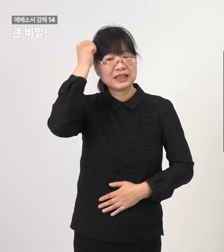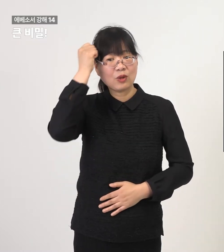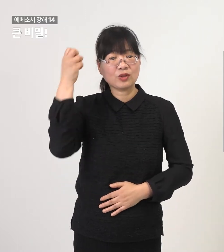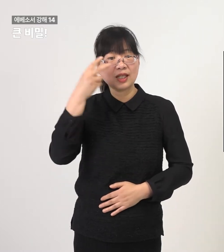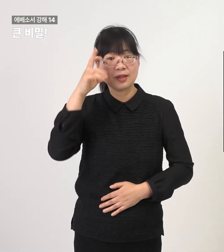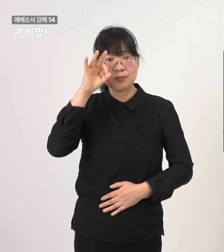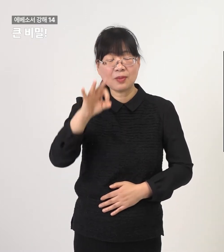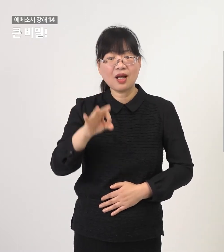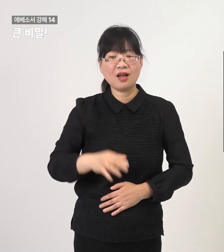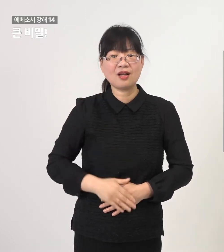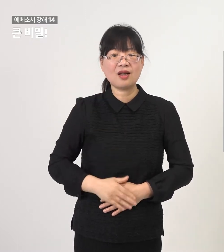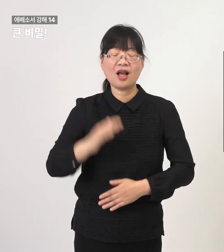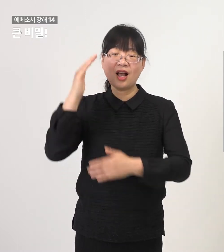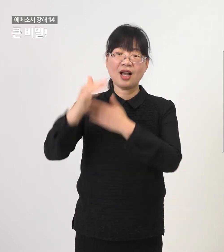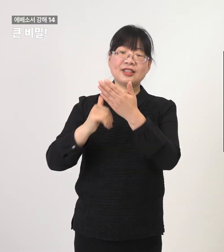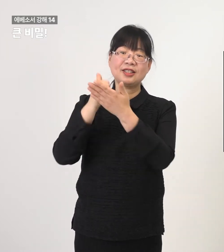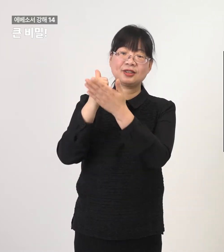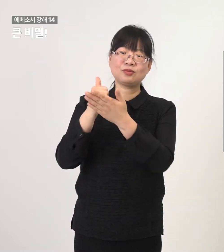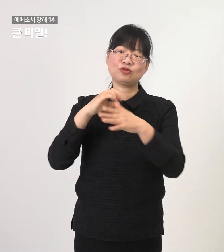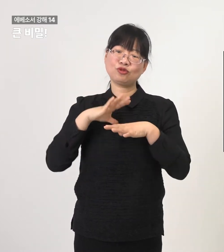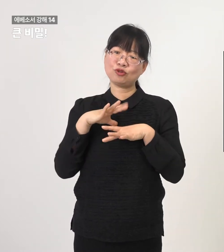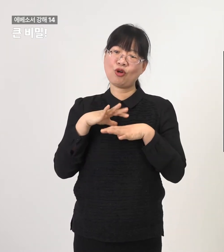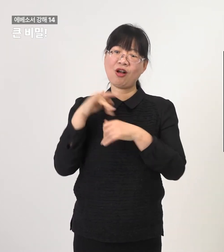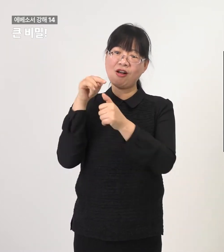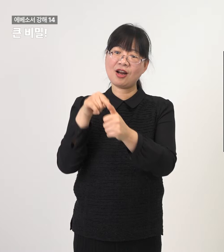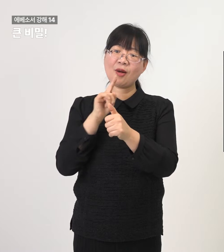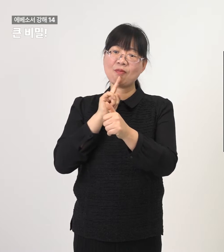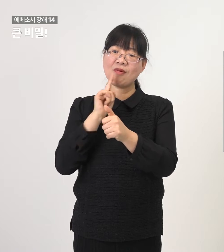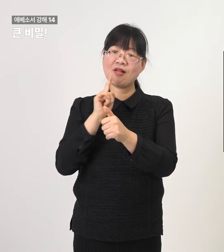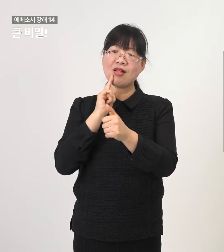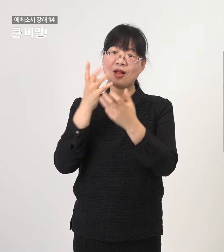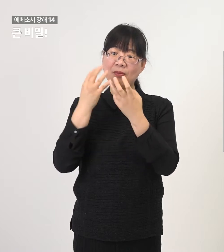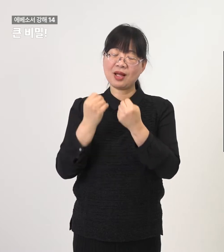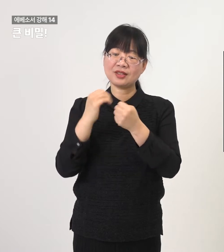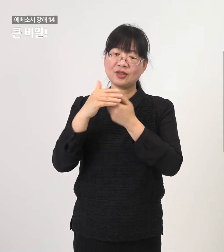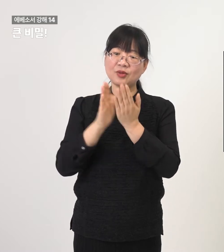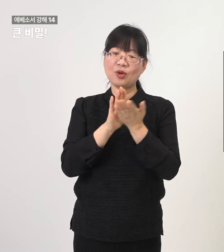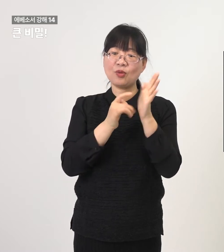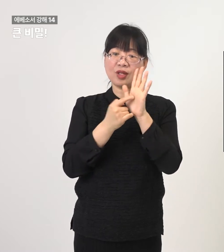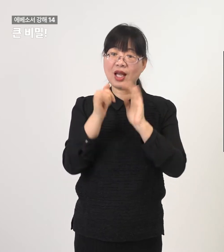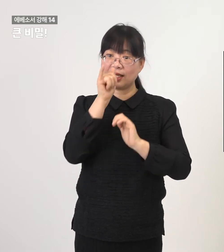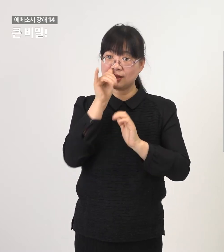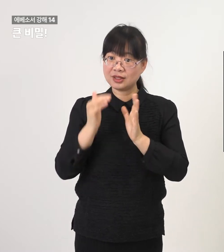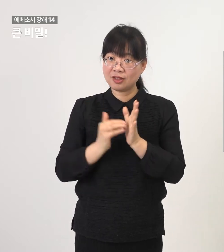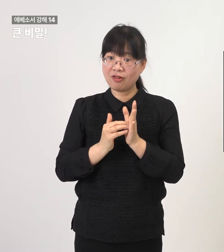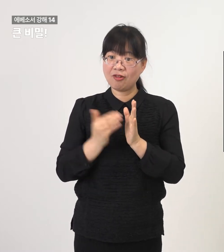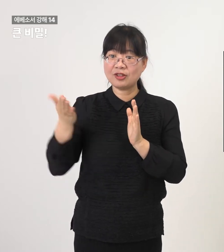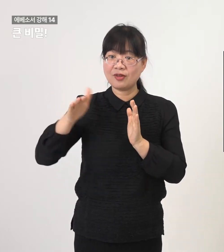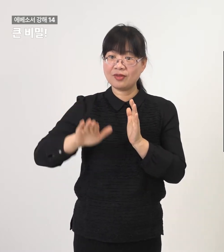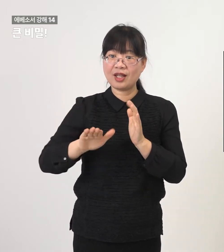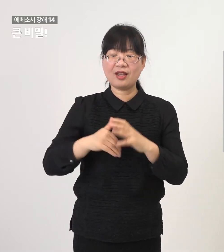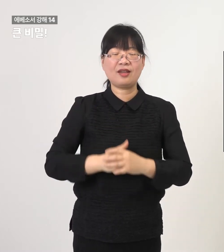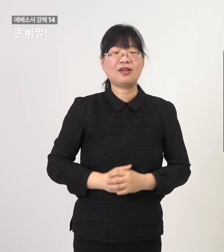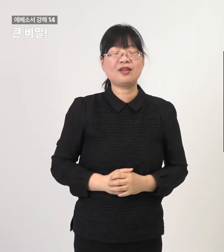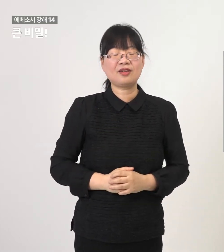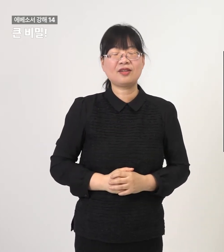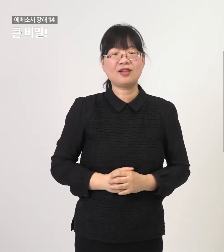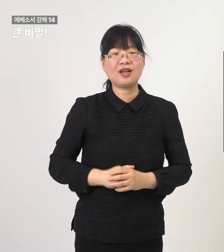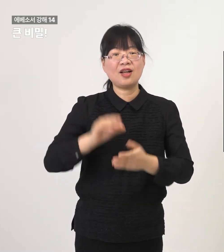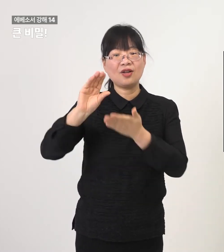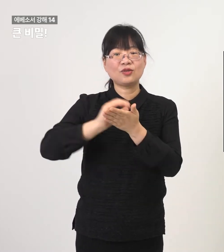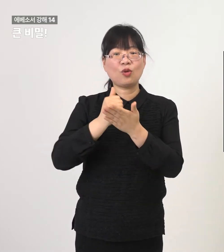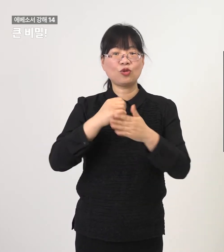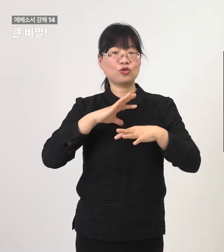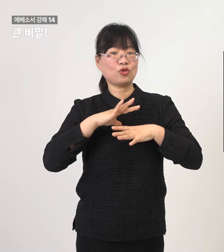봐도 하나님을 두려워하라 이런 말은 많이 성경에서 봤어요. 그죠? 근데